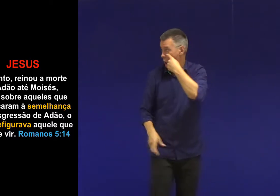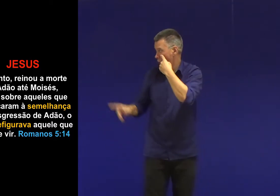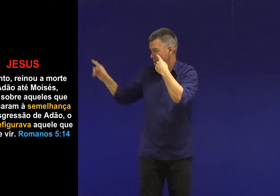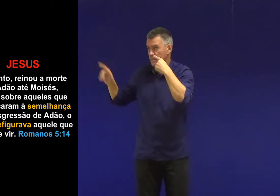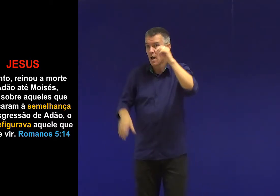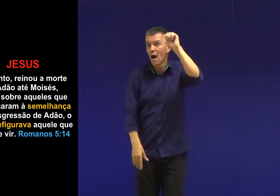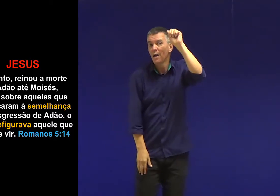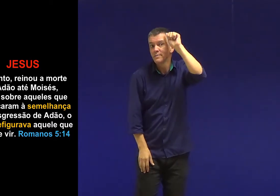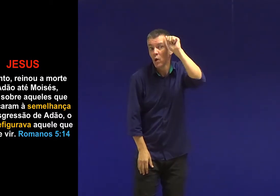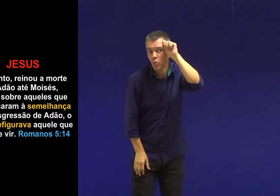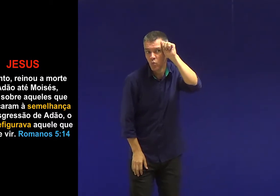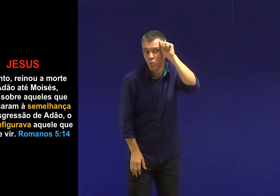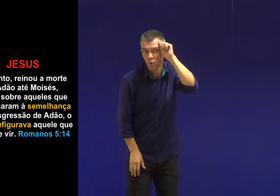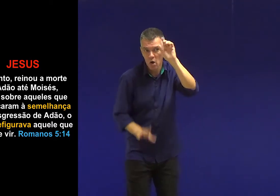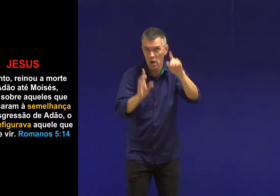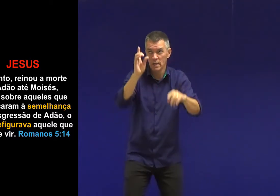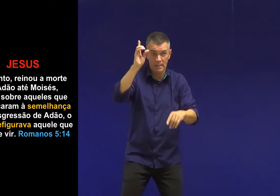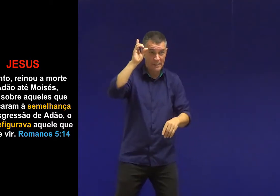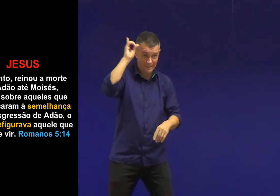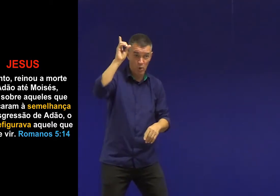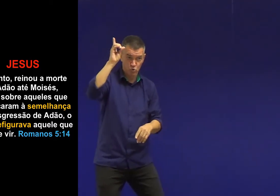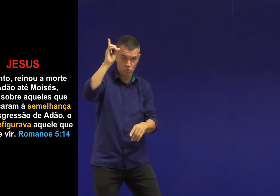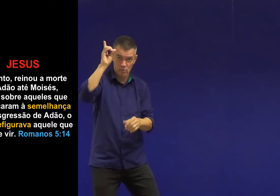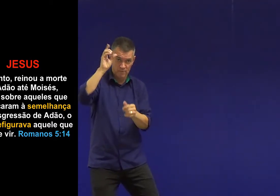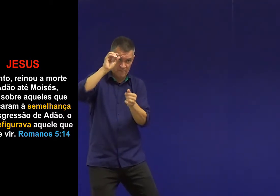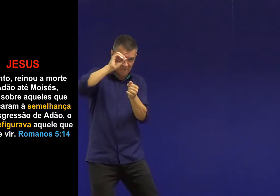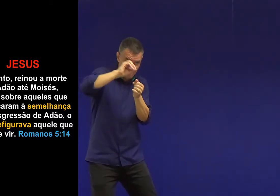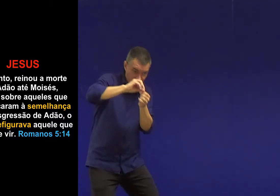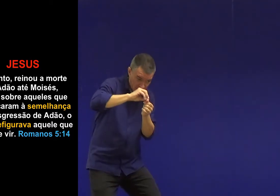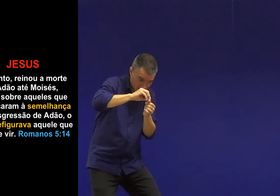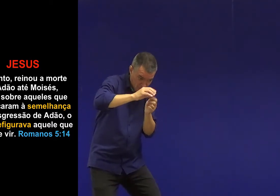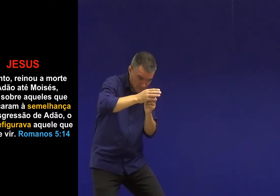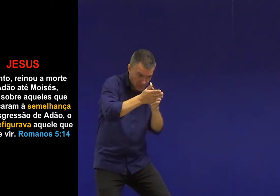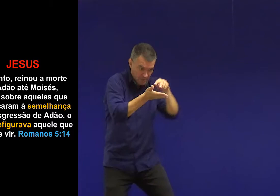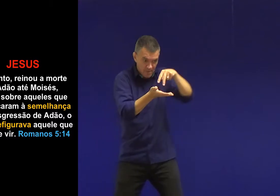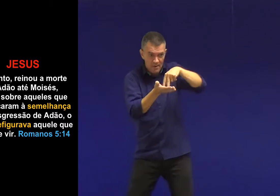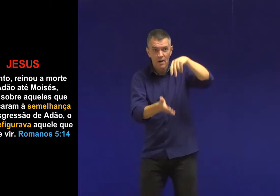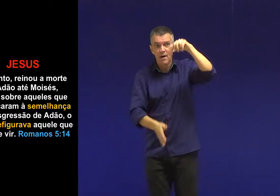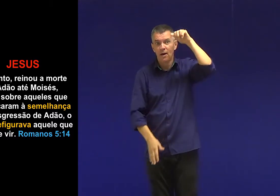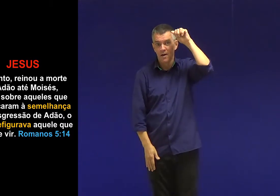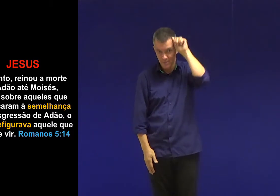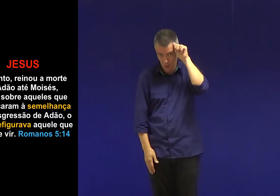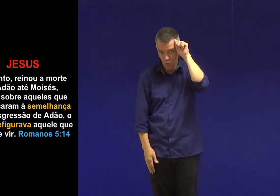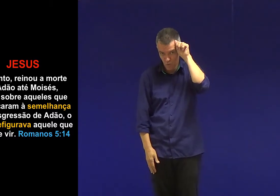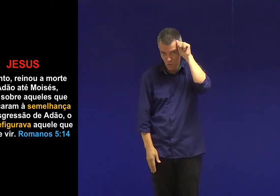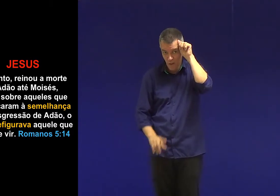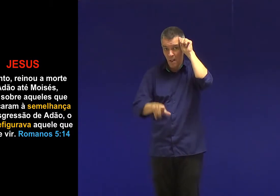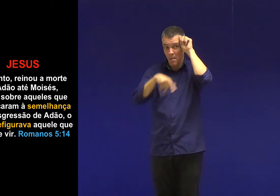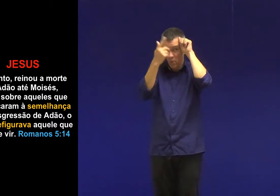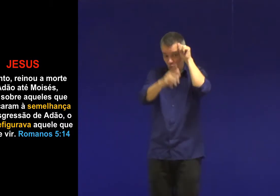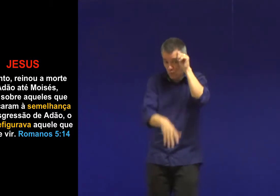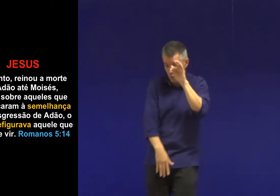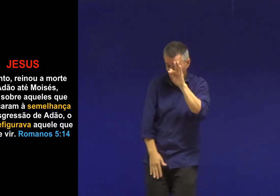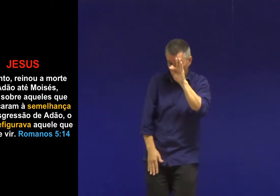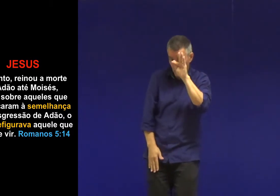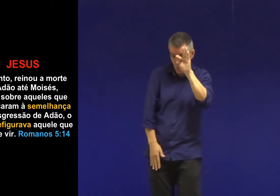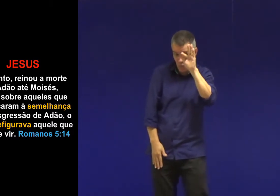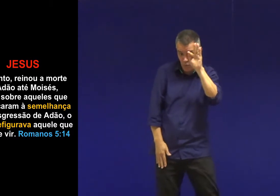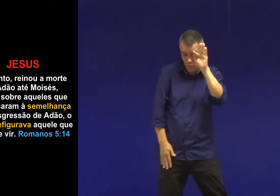Lá no passado, lá no tempo de Adão, Deus criou o homem, né? Esse era Adão.